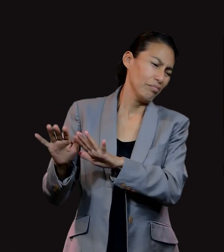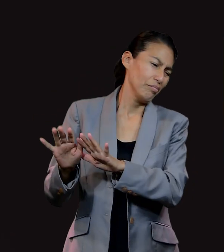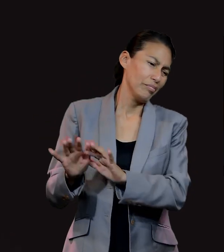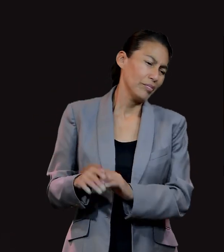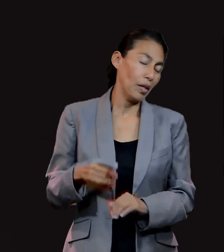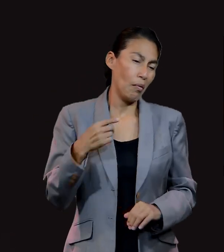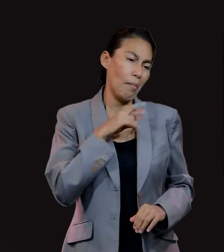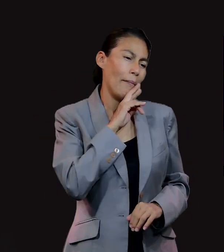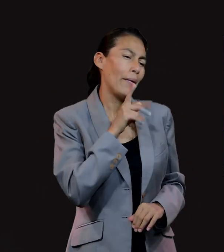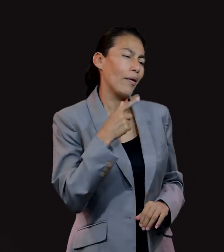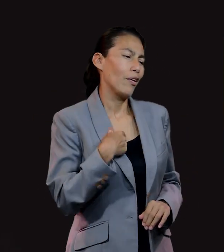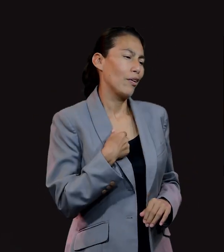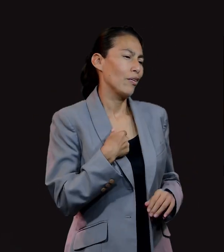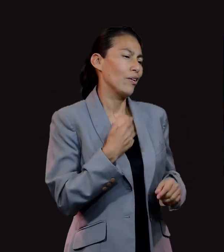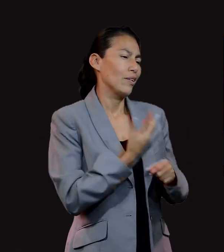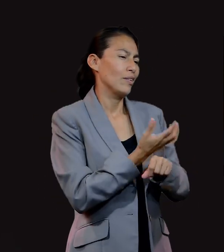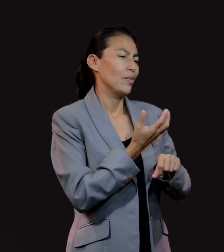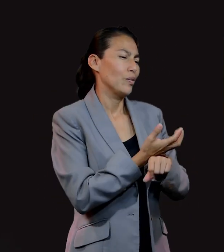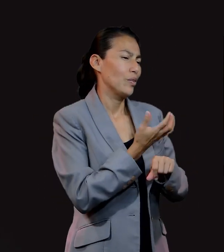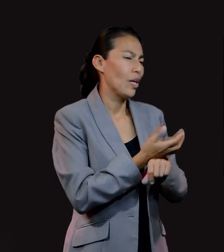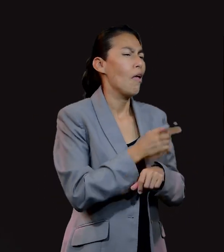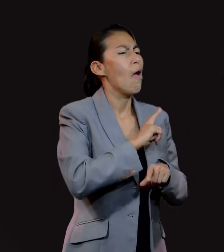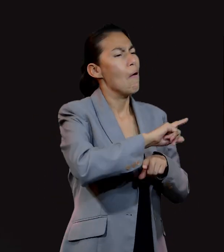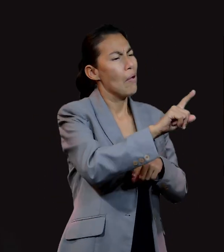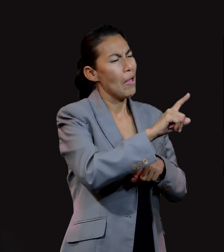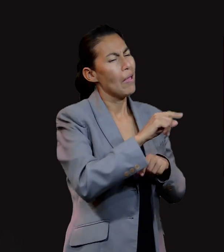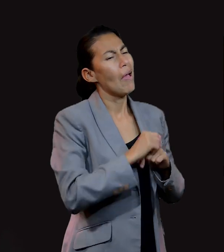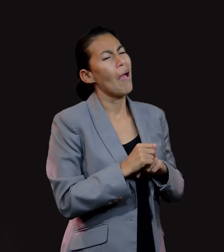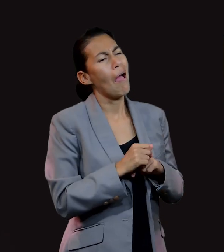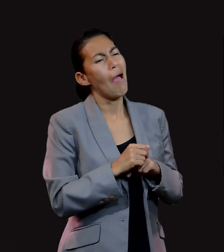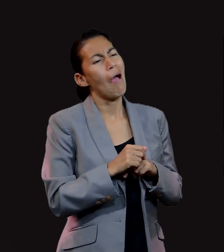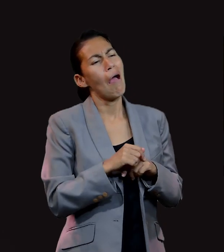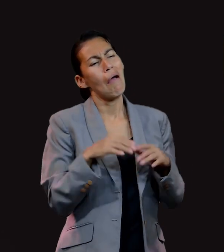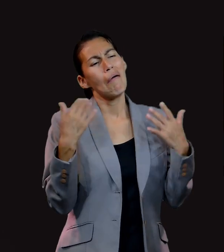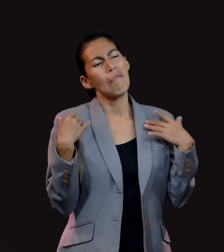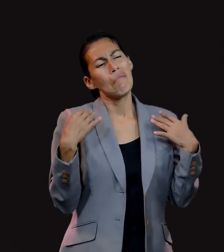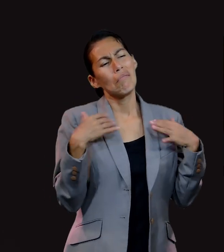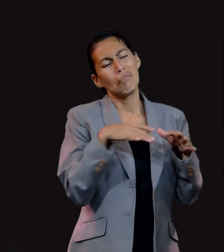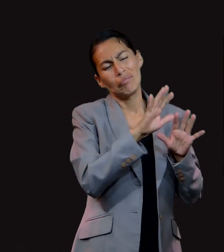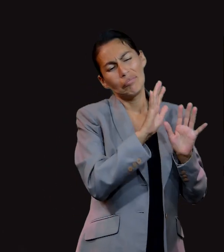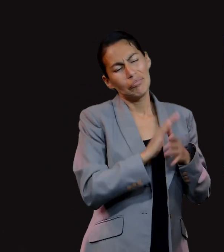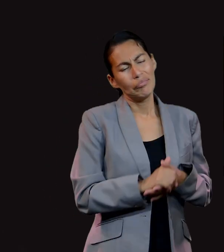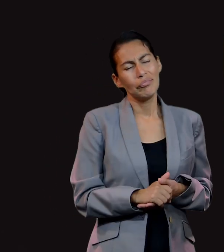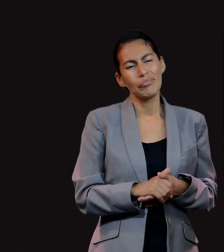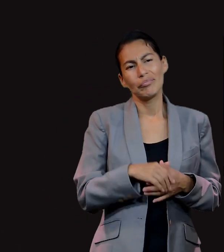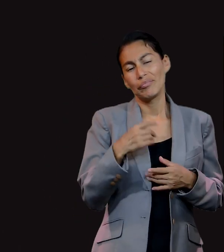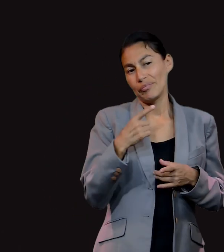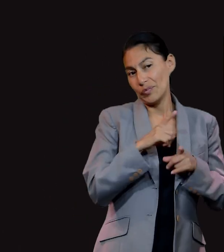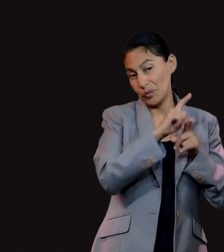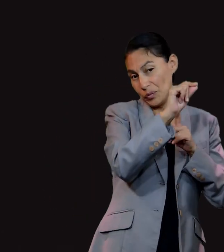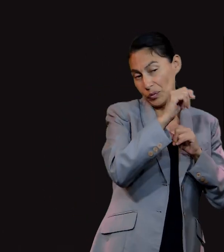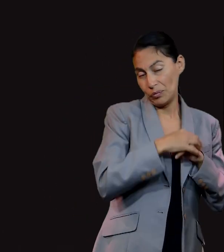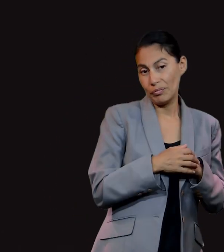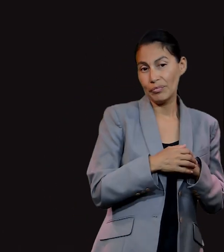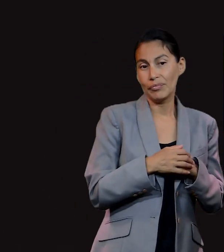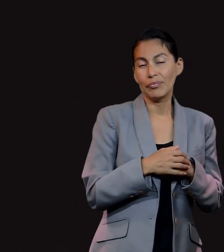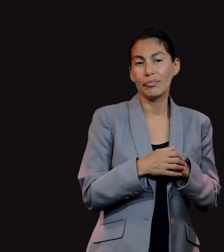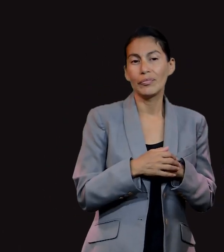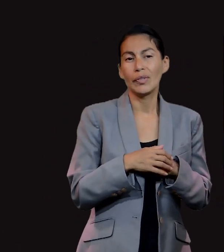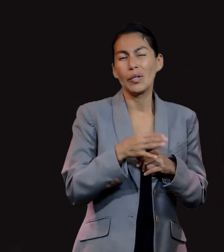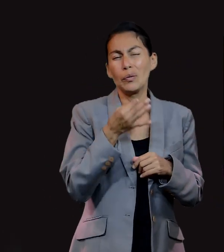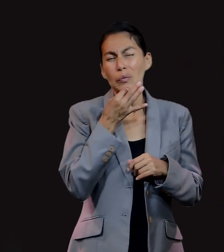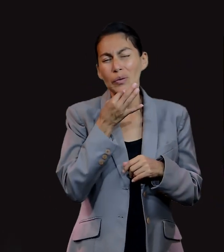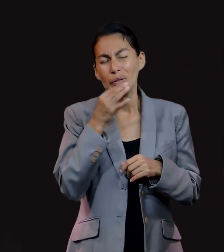abandonar el ministerio dije bueno ahorita yo voy a Estados Unidos tengo visa americana voy a unos días a Estados Unidos así es que